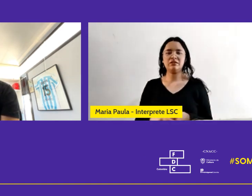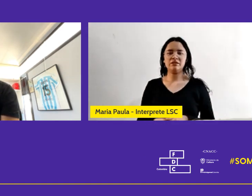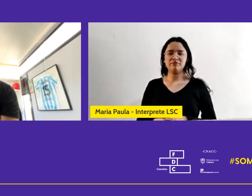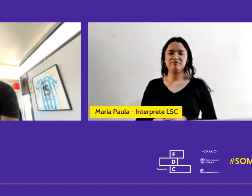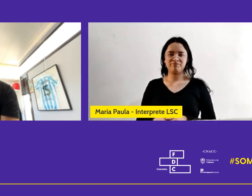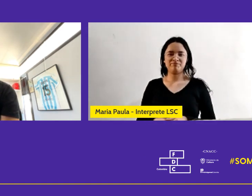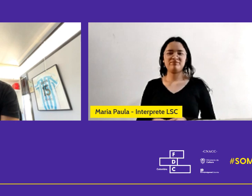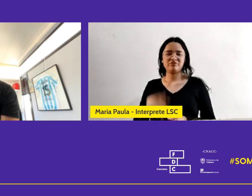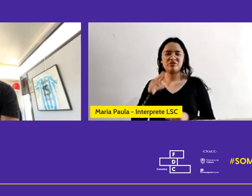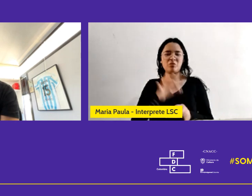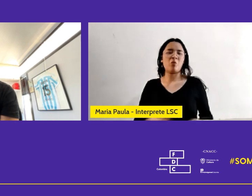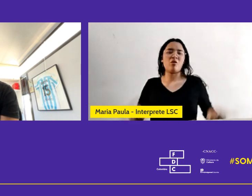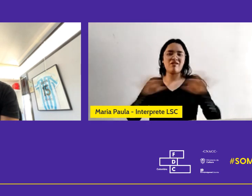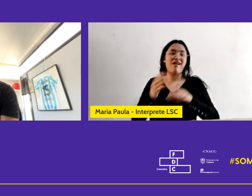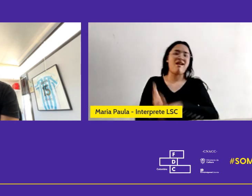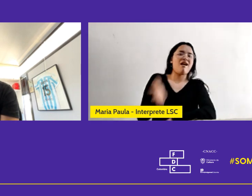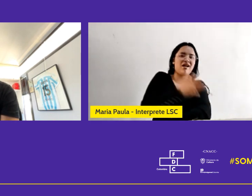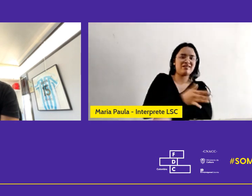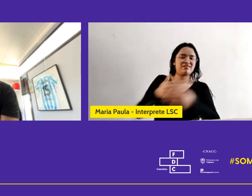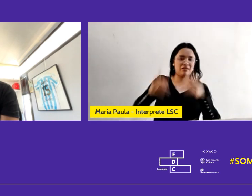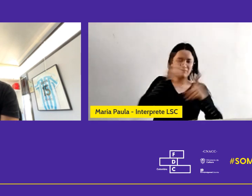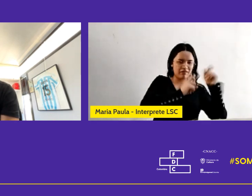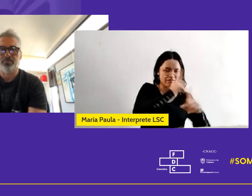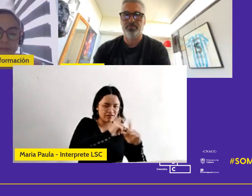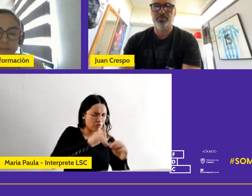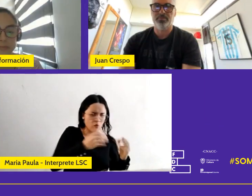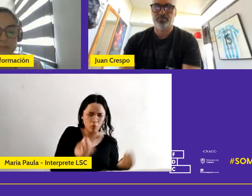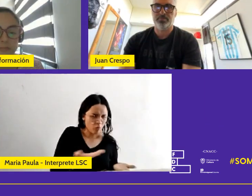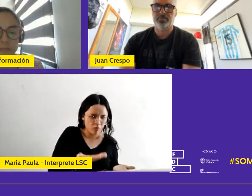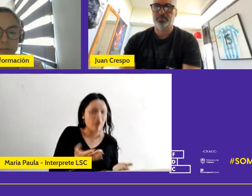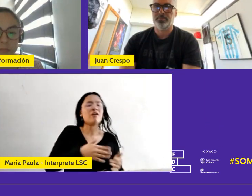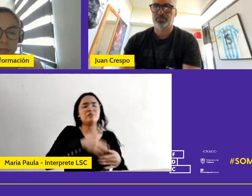hora de arrancar con un desarrollo.